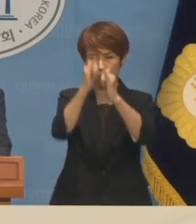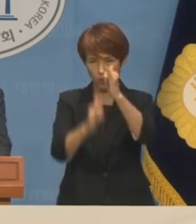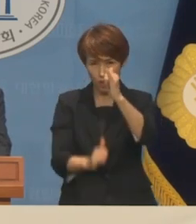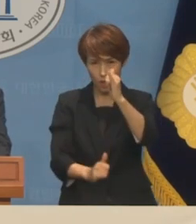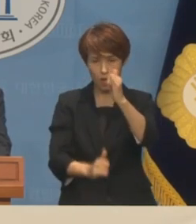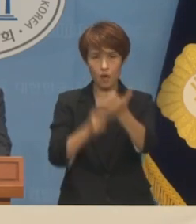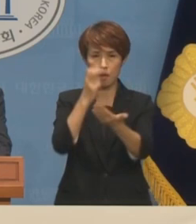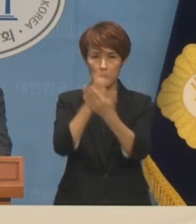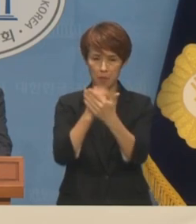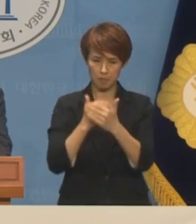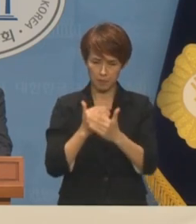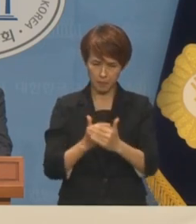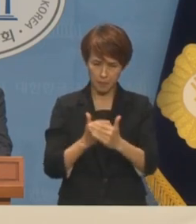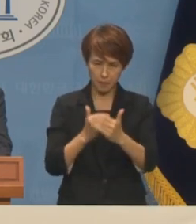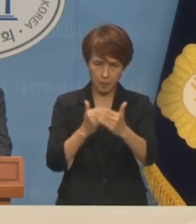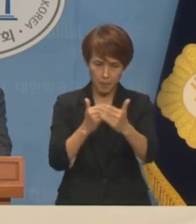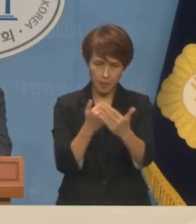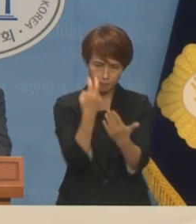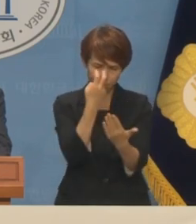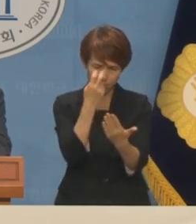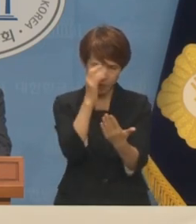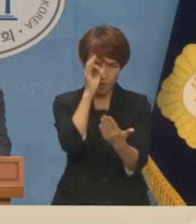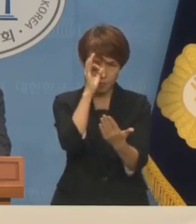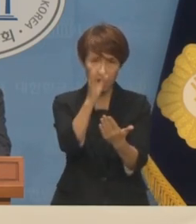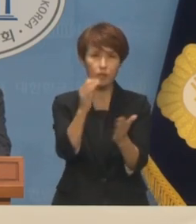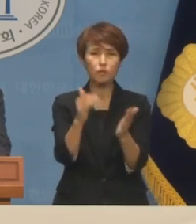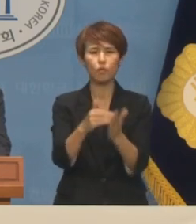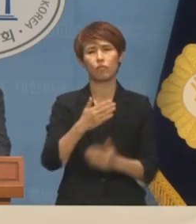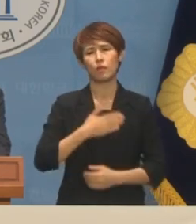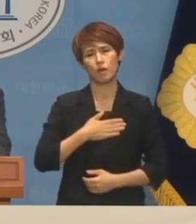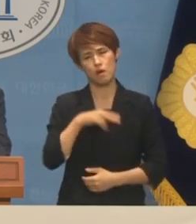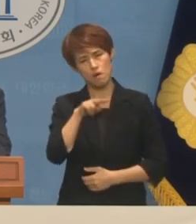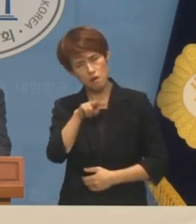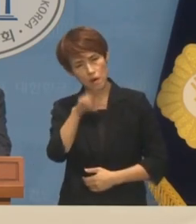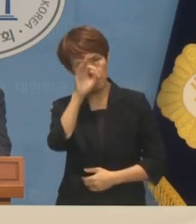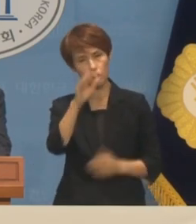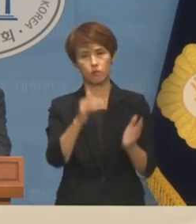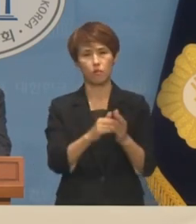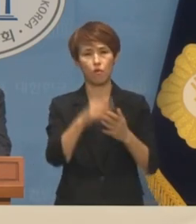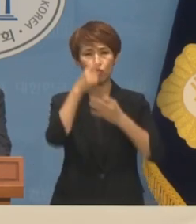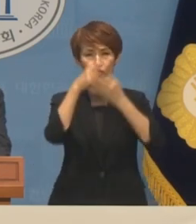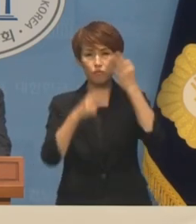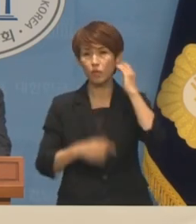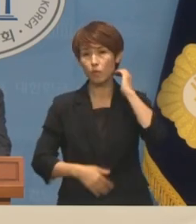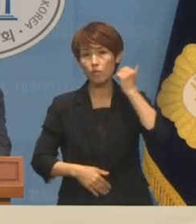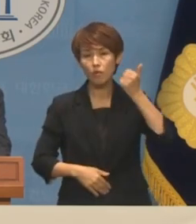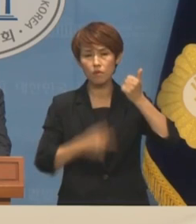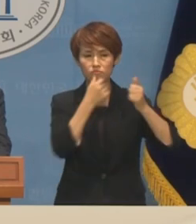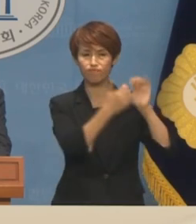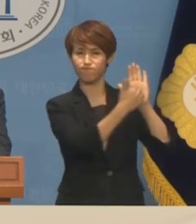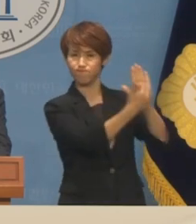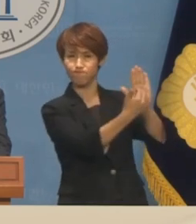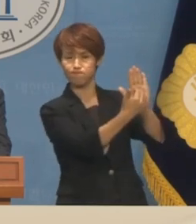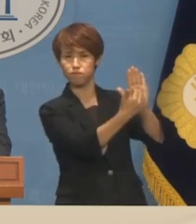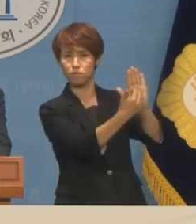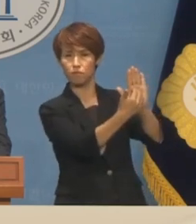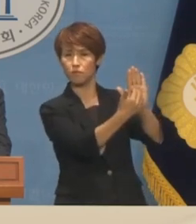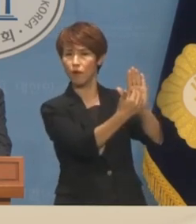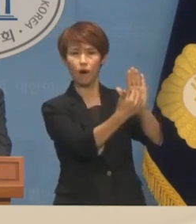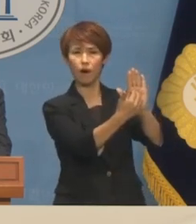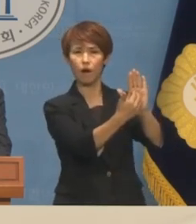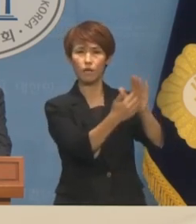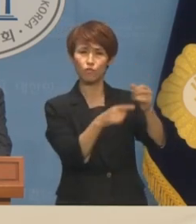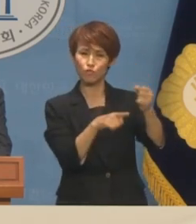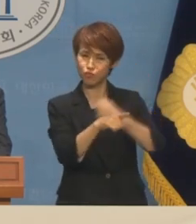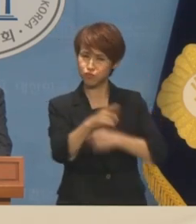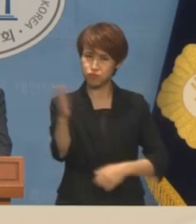정리 과정을 면밀하게 지켜봐왔던 사람으로서 윤석열 대통령의 거부권은 그 어떠한